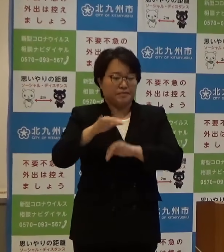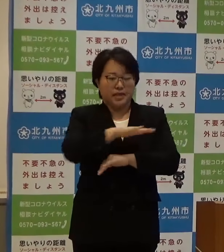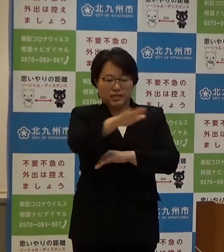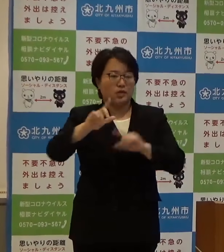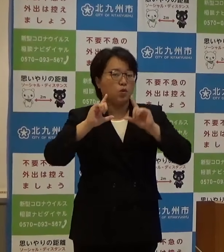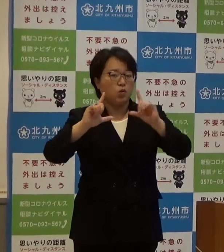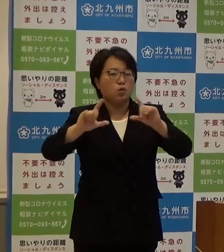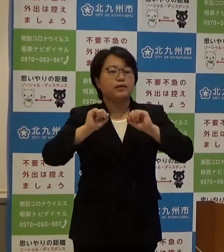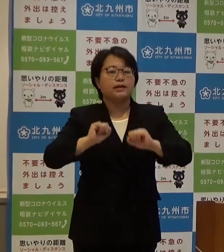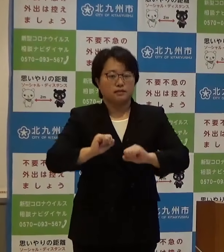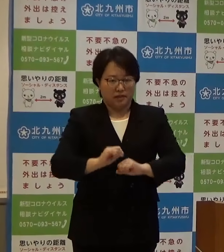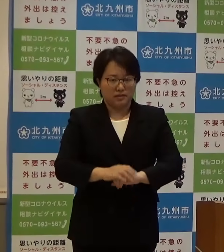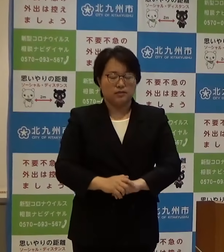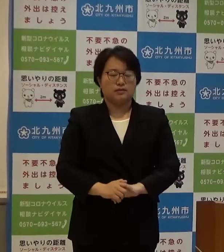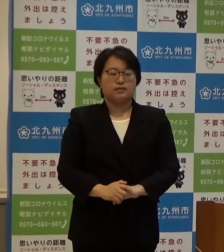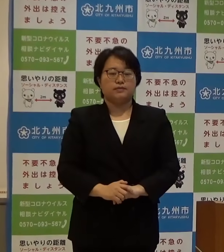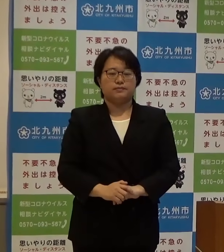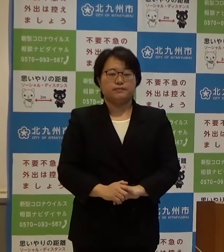せをしたいと思います。